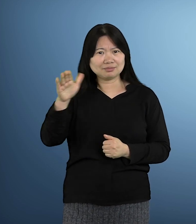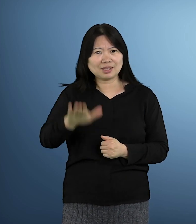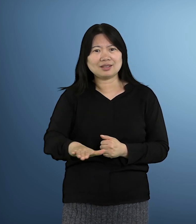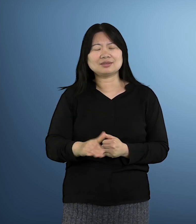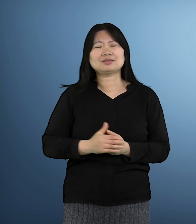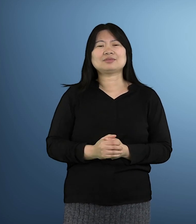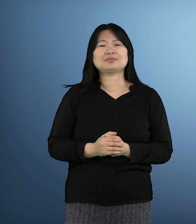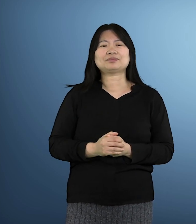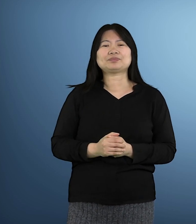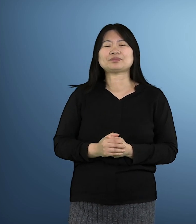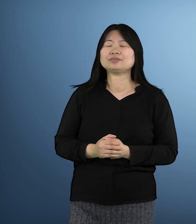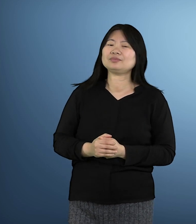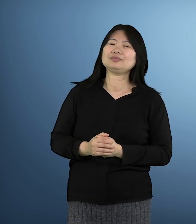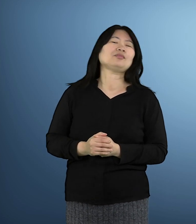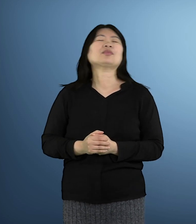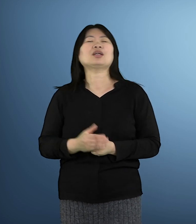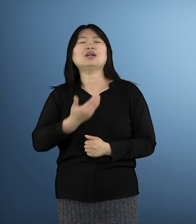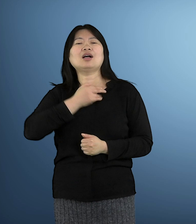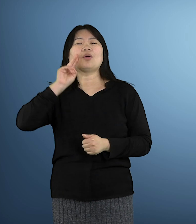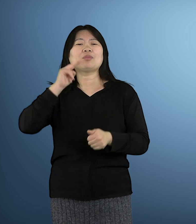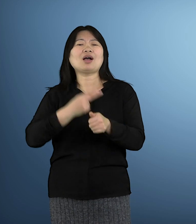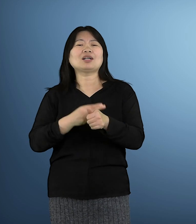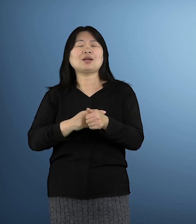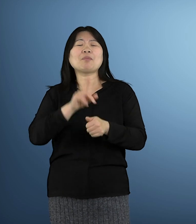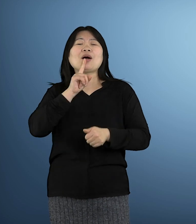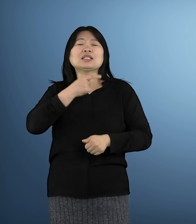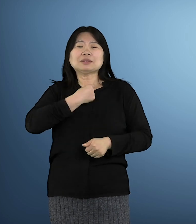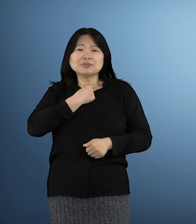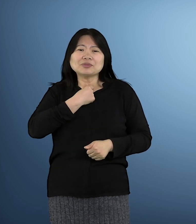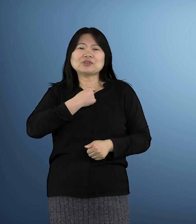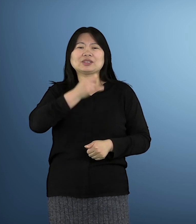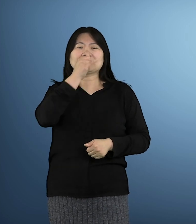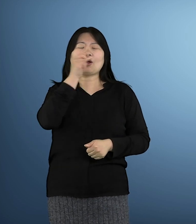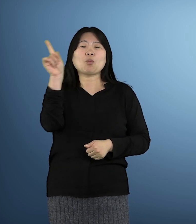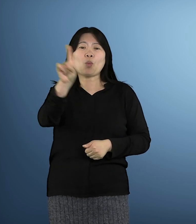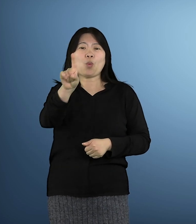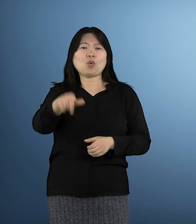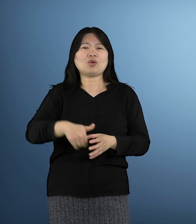그런데도 여기서 사도 바울이 말하고 싶은 것은 뭐냐 하면